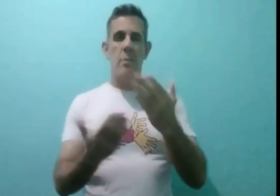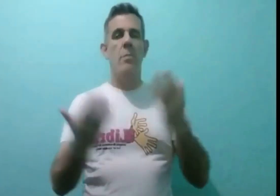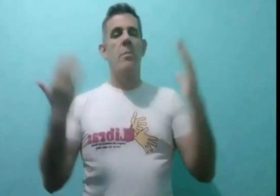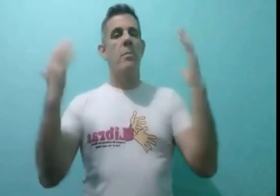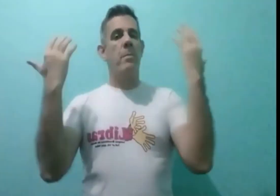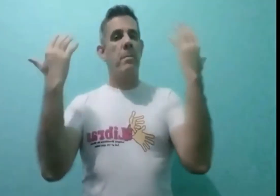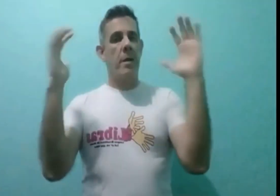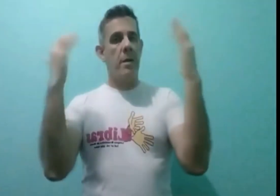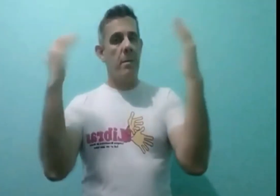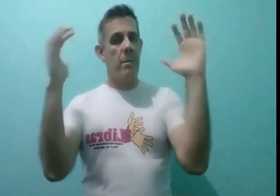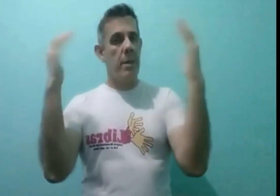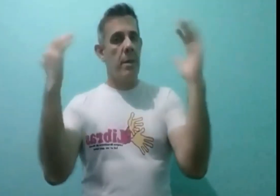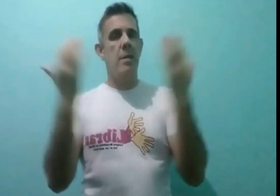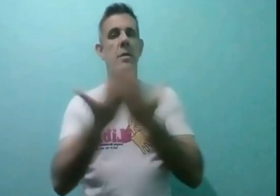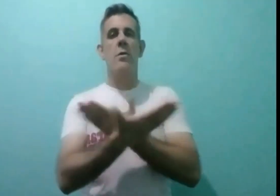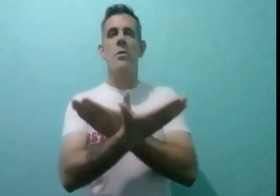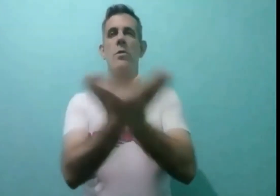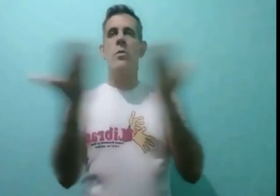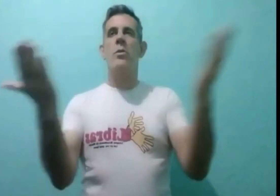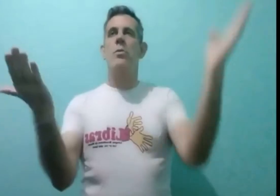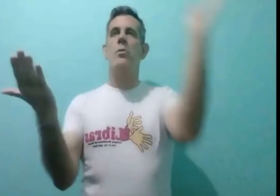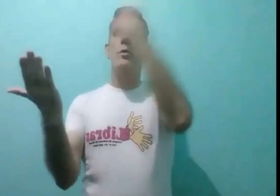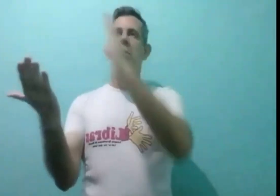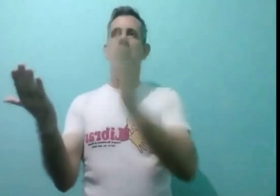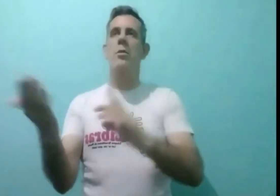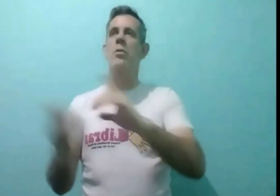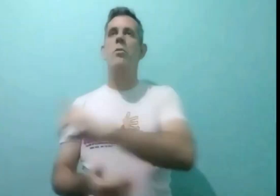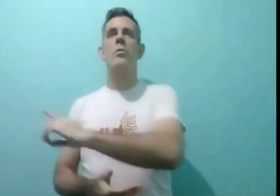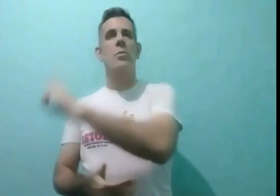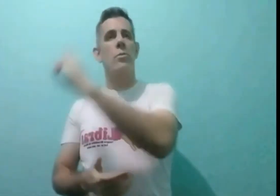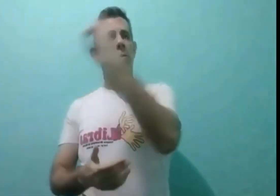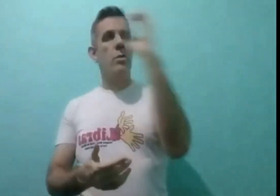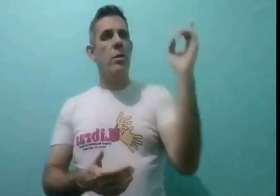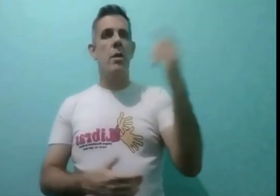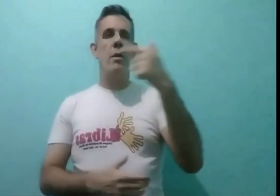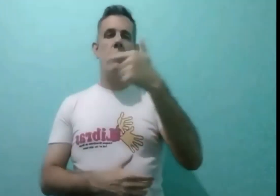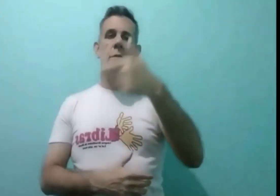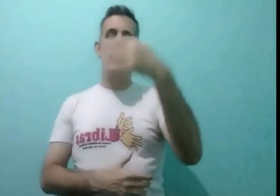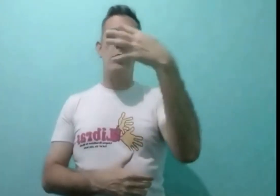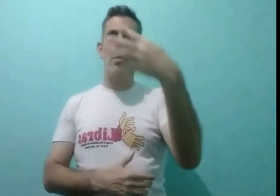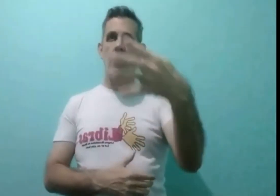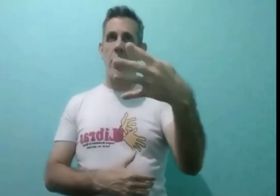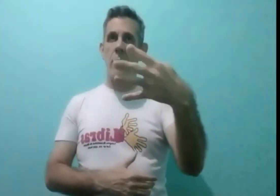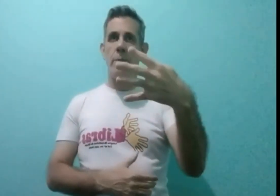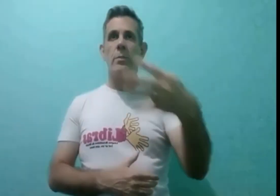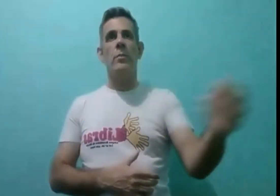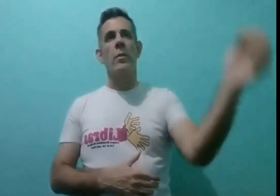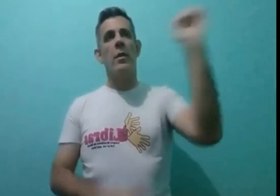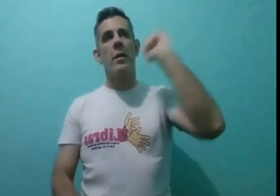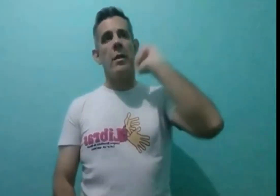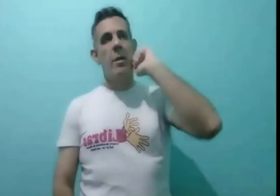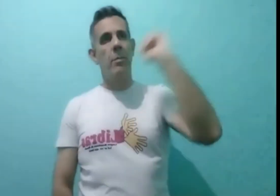É um prazer para mim poder compartilhar esse conhecimento e parabenizar, né? Dar as